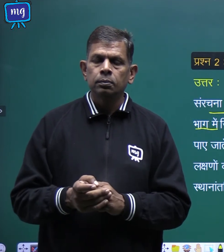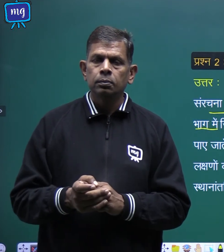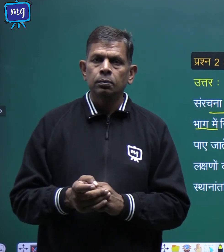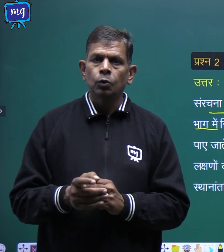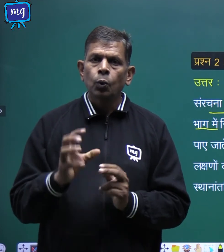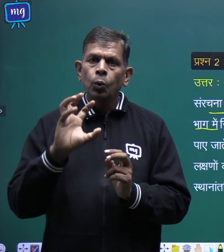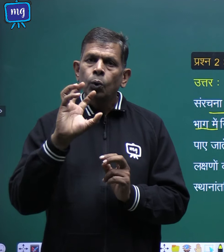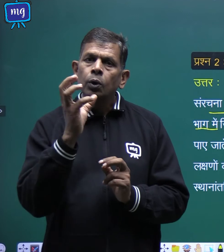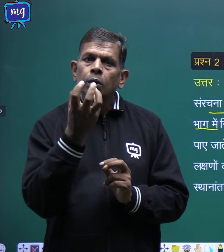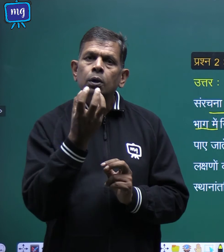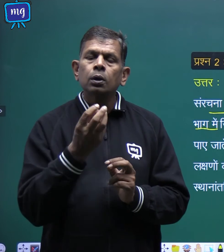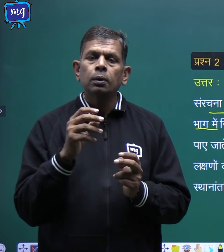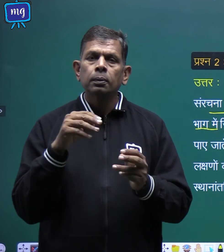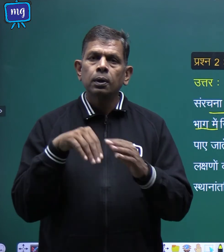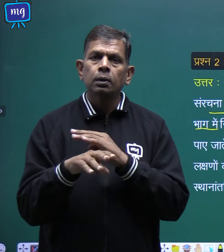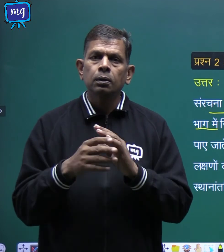केंद्रक में